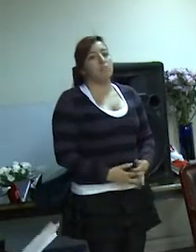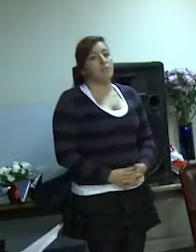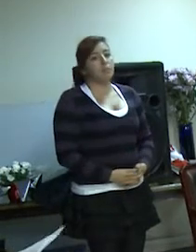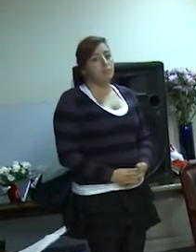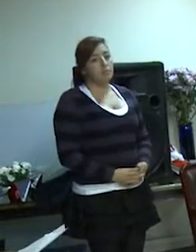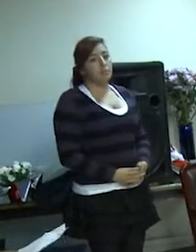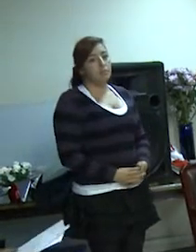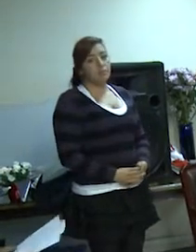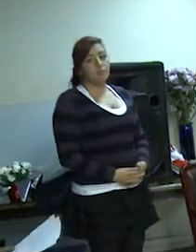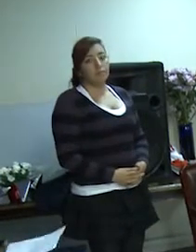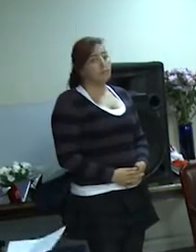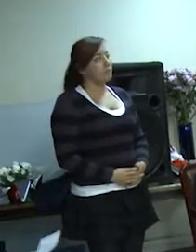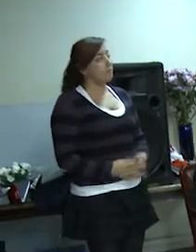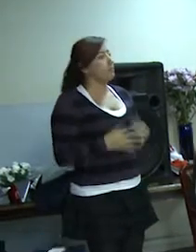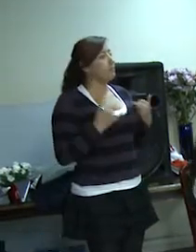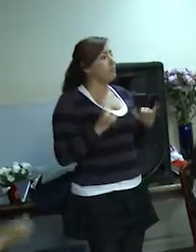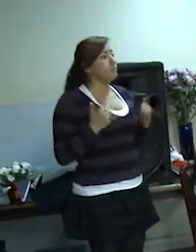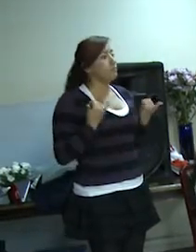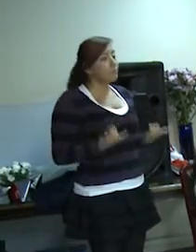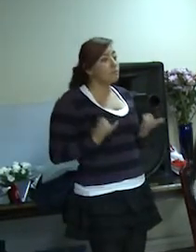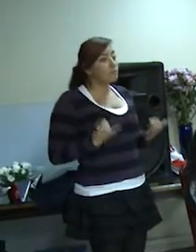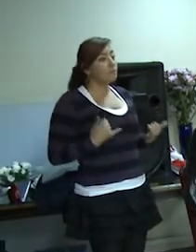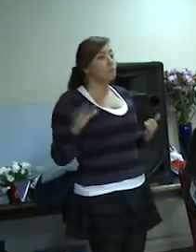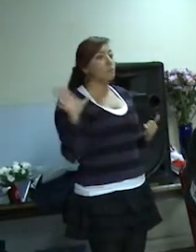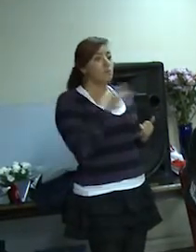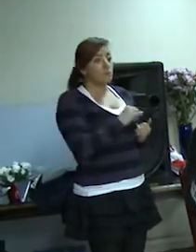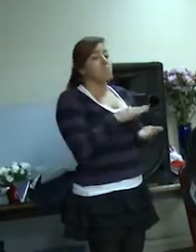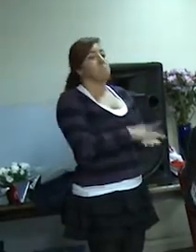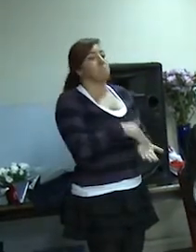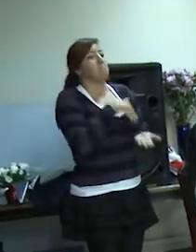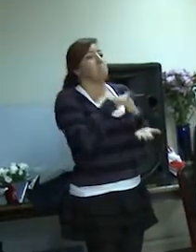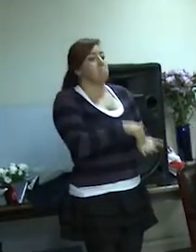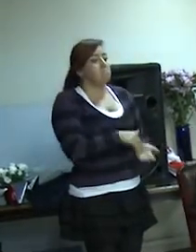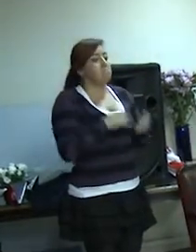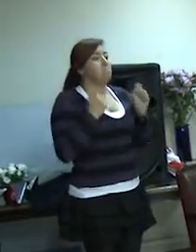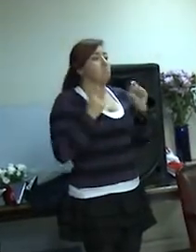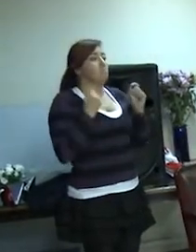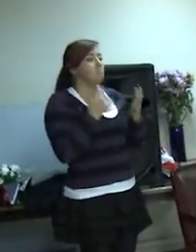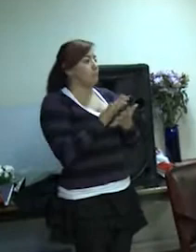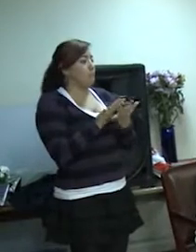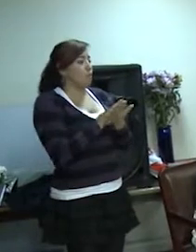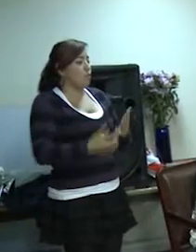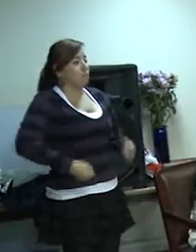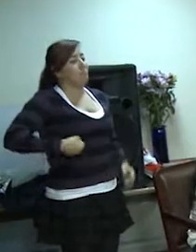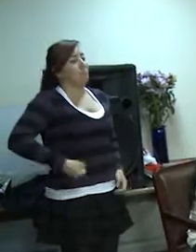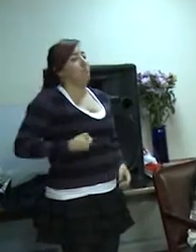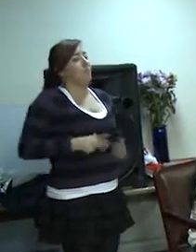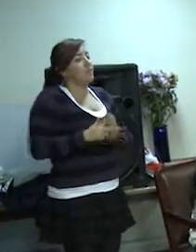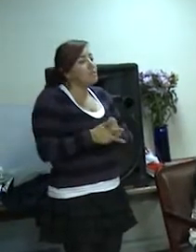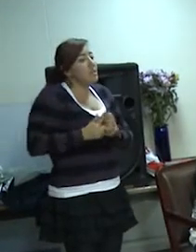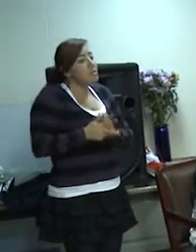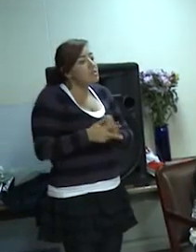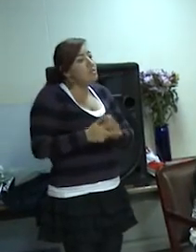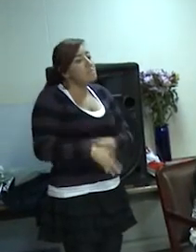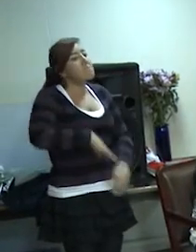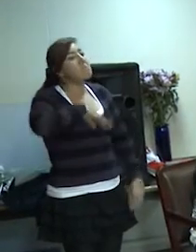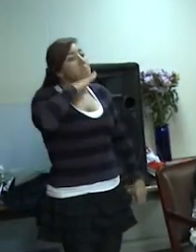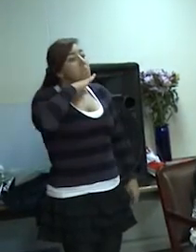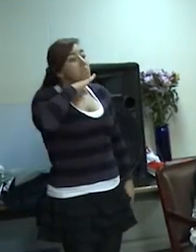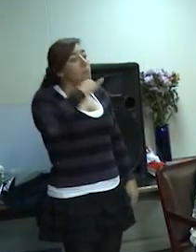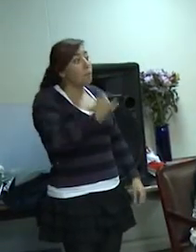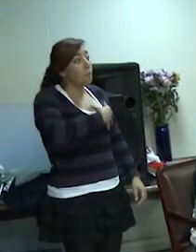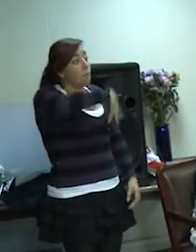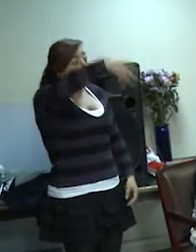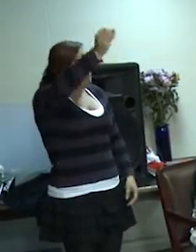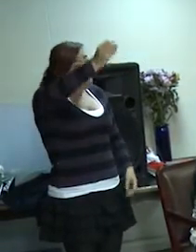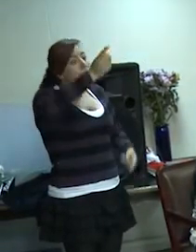Sin duda hemos llegado aquí con muchas certezas y con un maletín de herramientas muy grande, pero nos vamos también